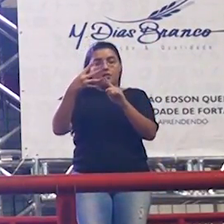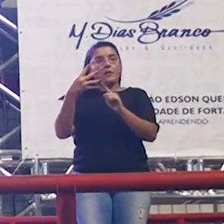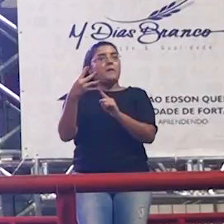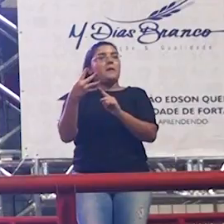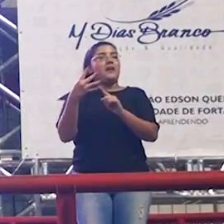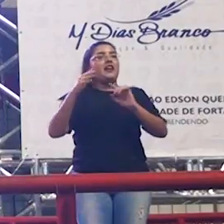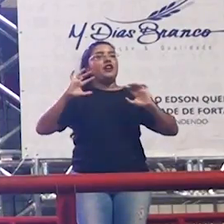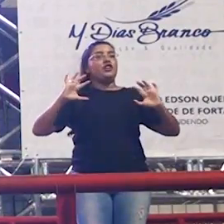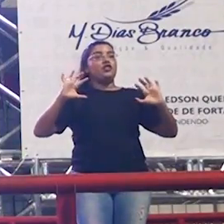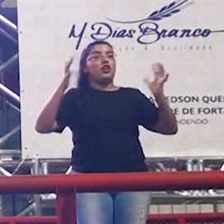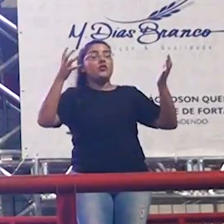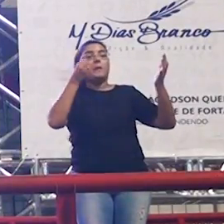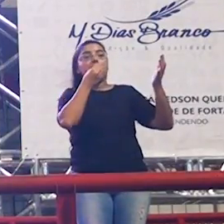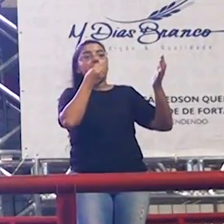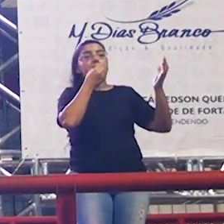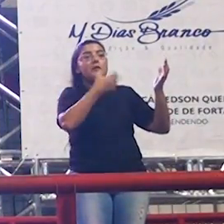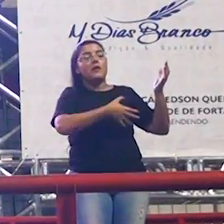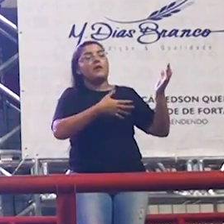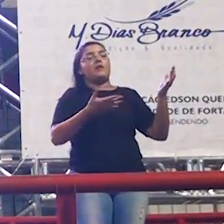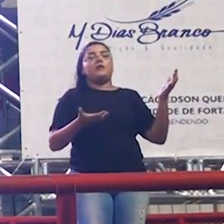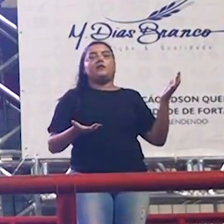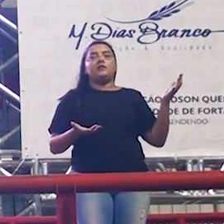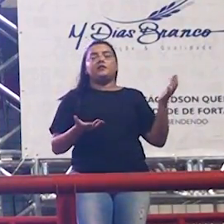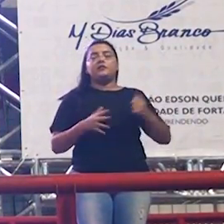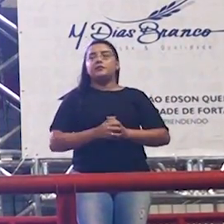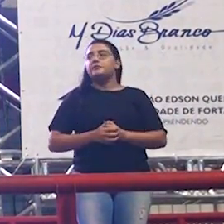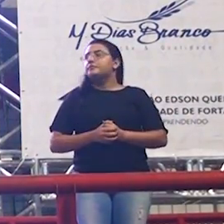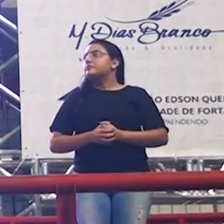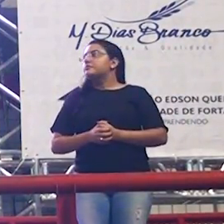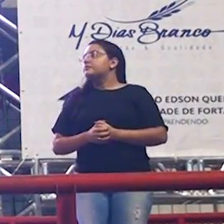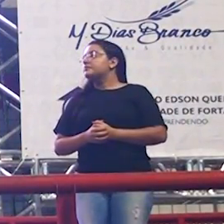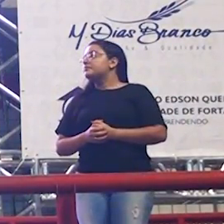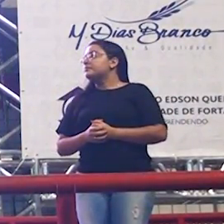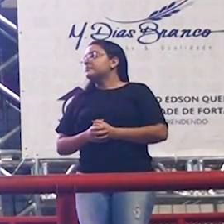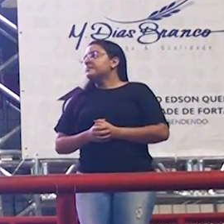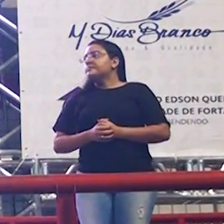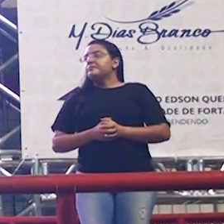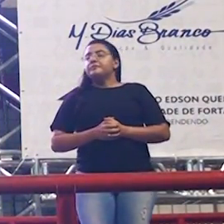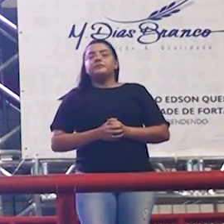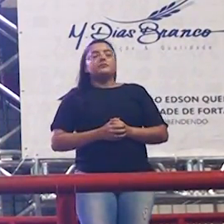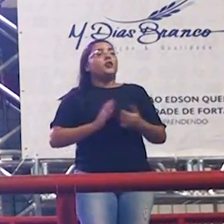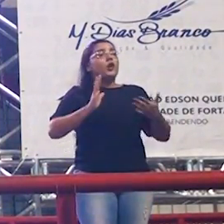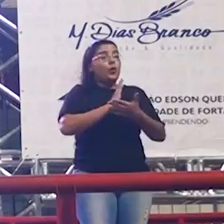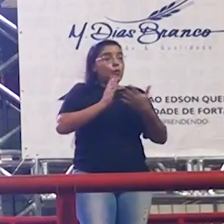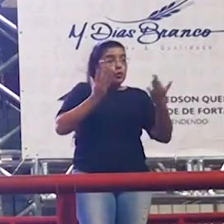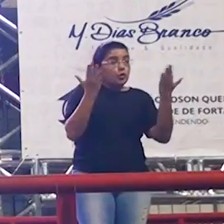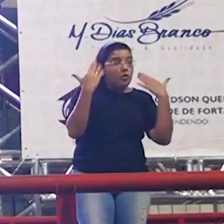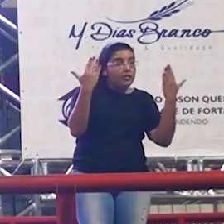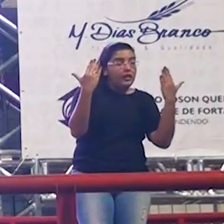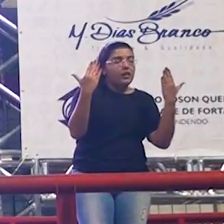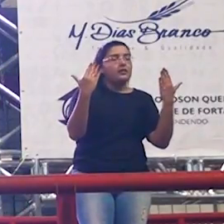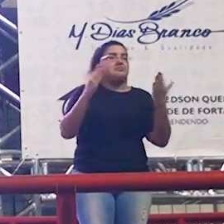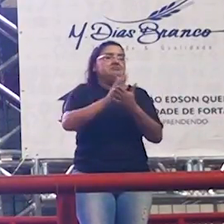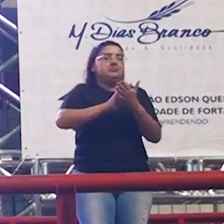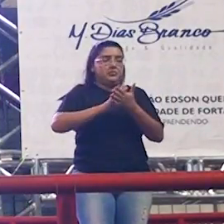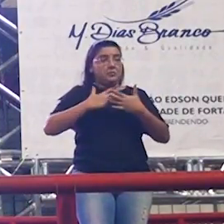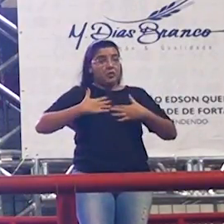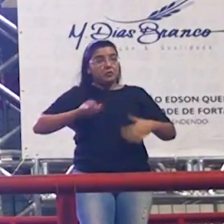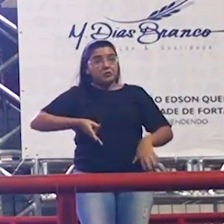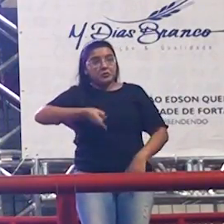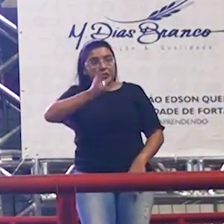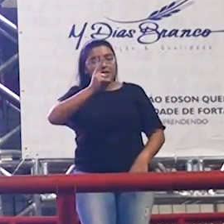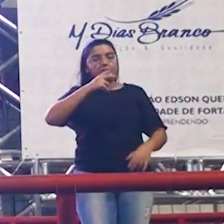definidas. Alta amplitude térmica anual. Ponto. Acabou. Alguma dúvida? Tranquilo? Posso